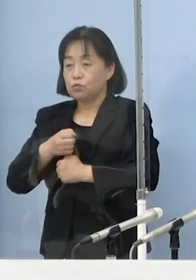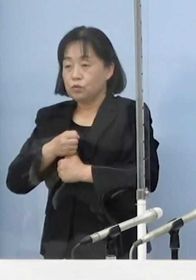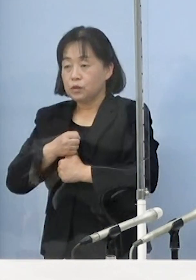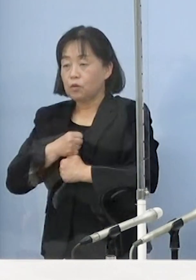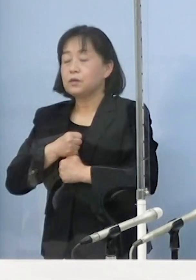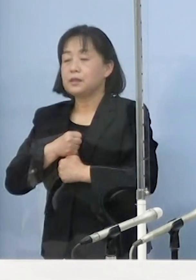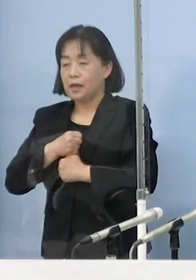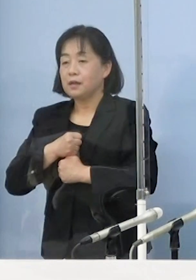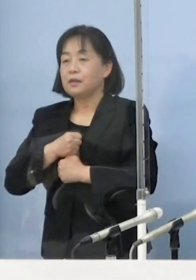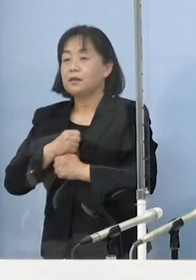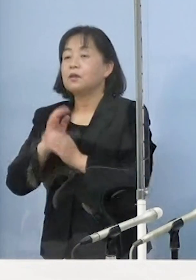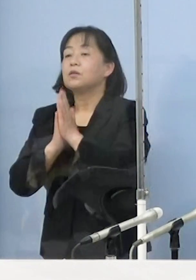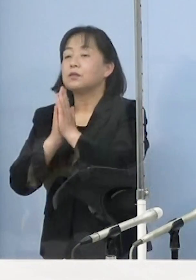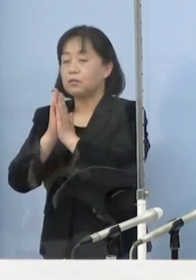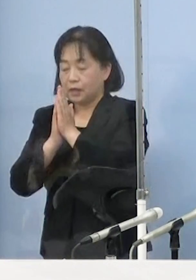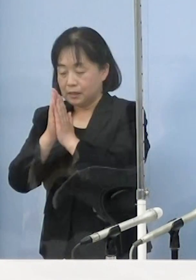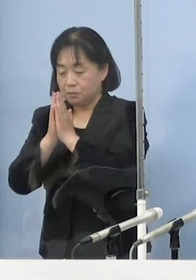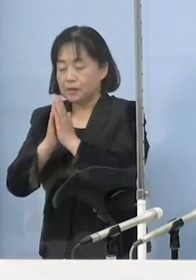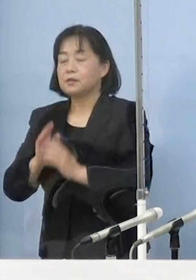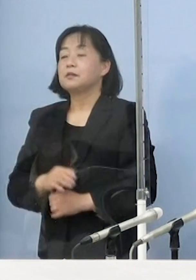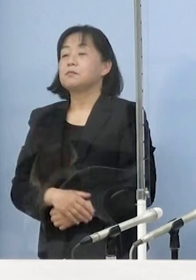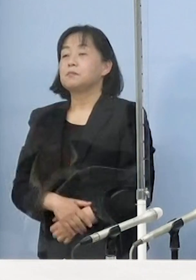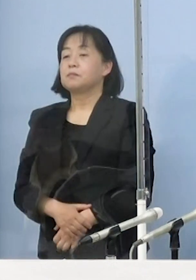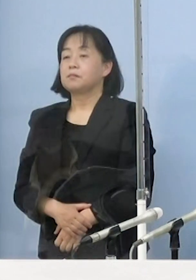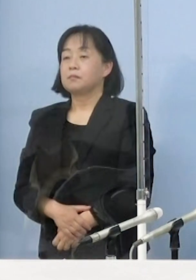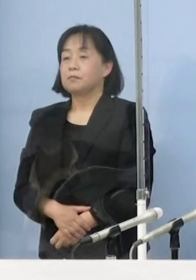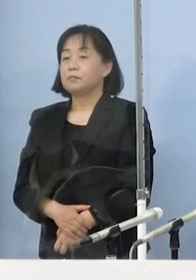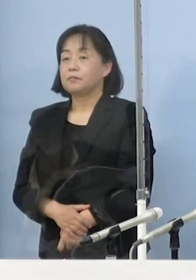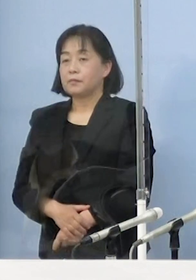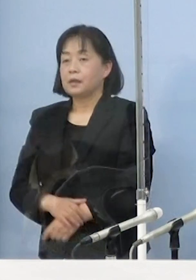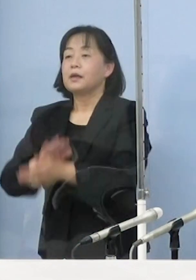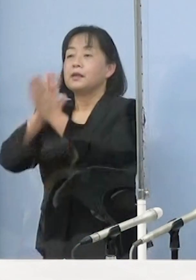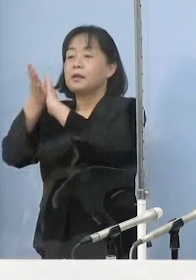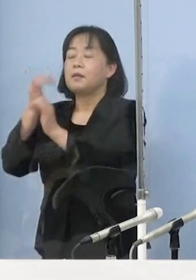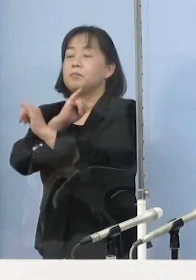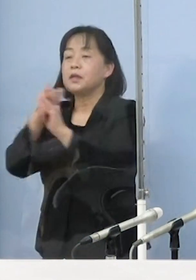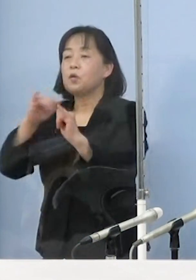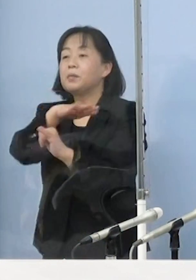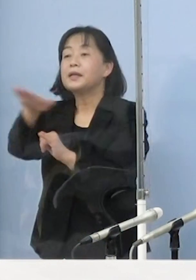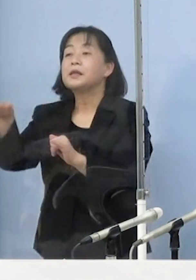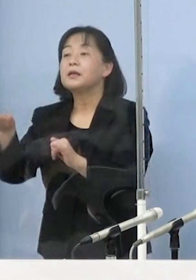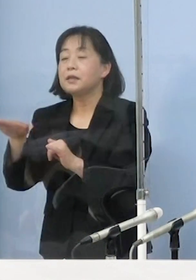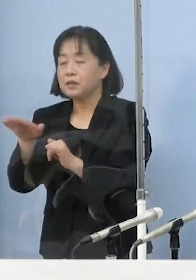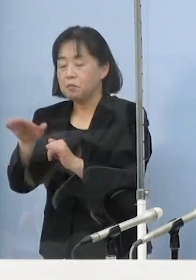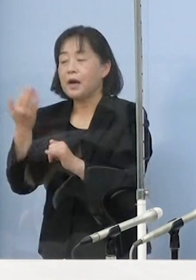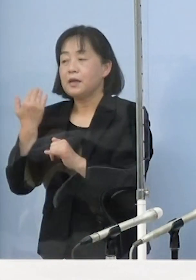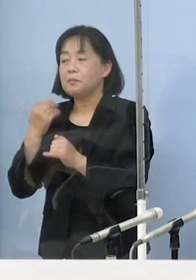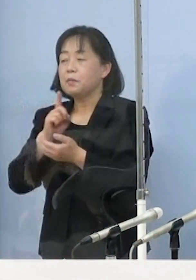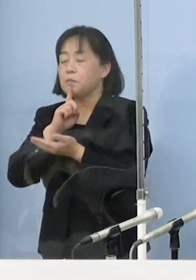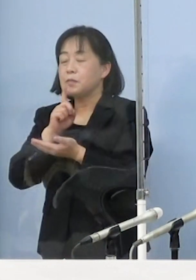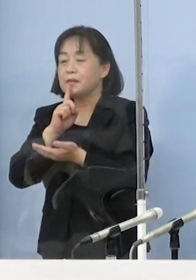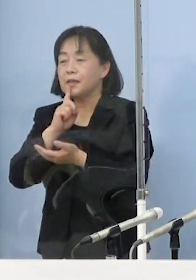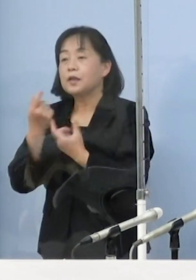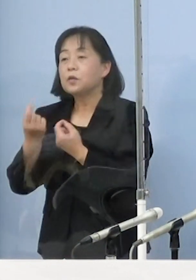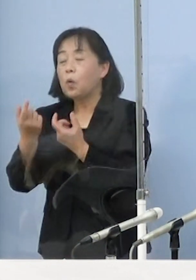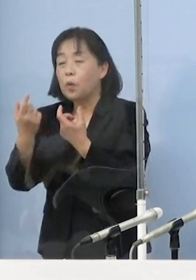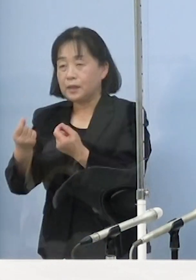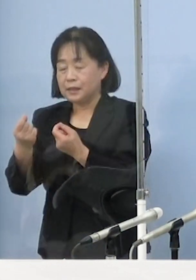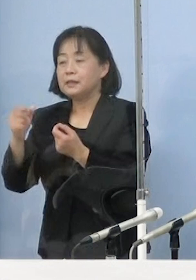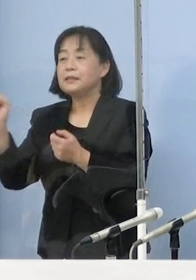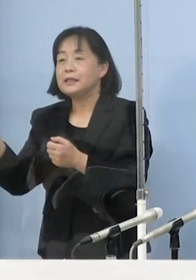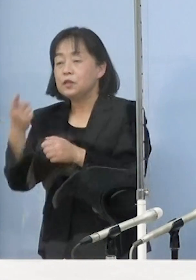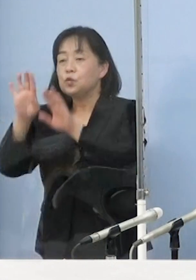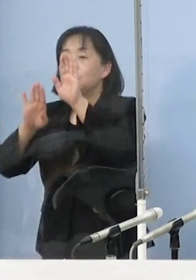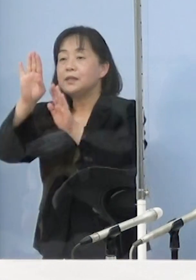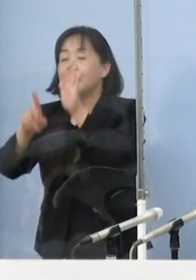していただきたいと思います。県民の皆様方には、今申し上げましたように緊急事態